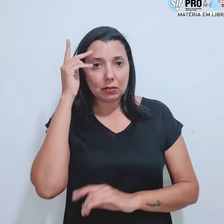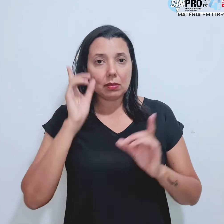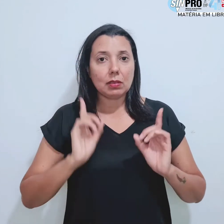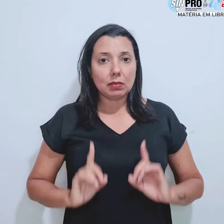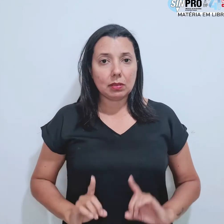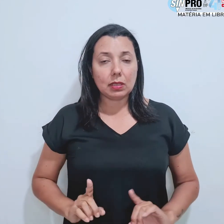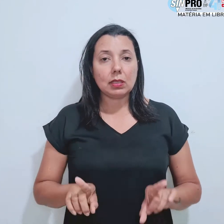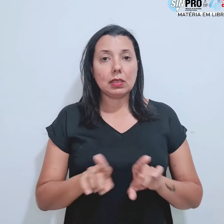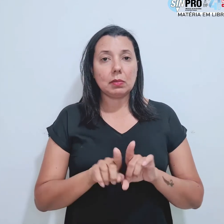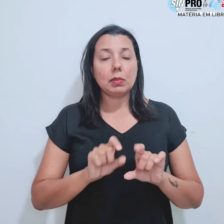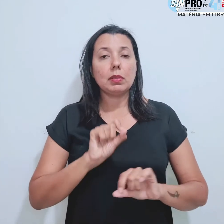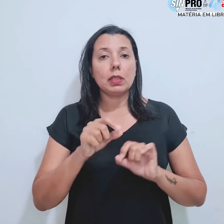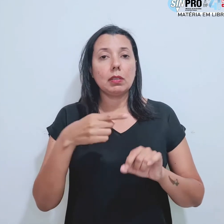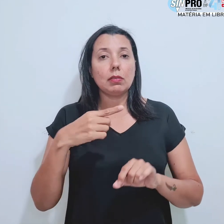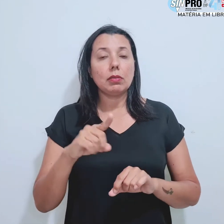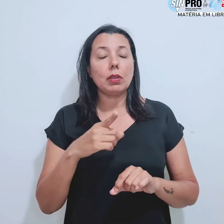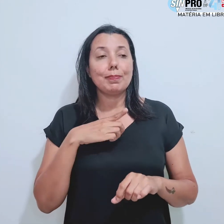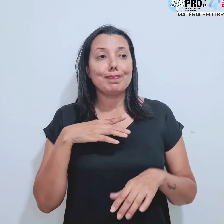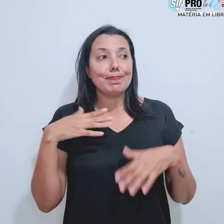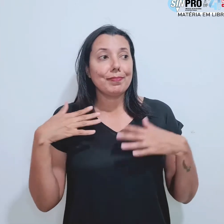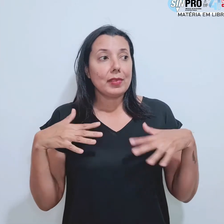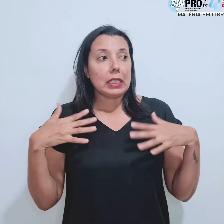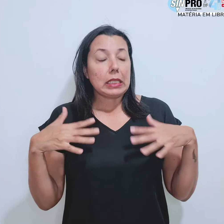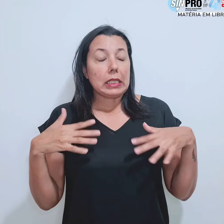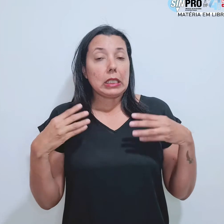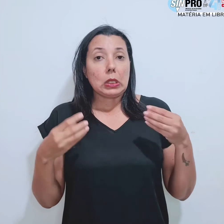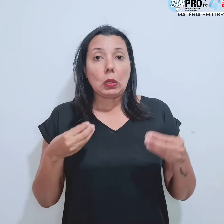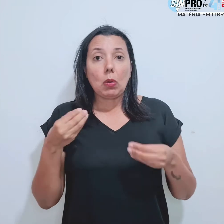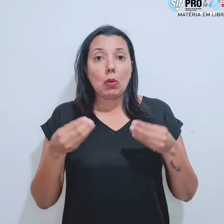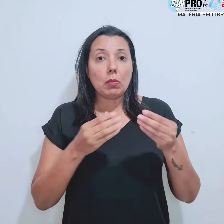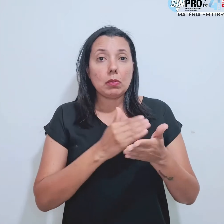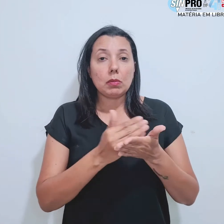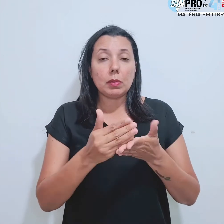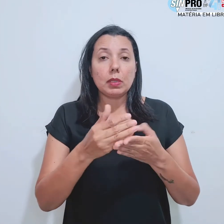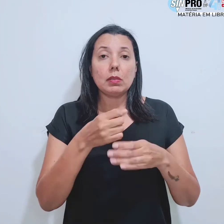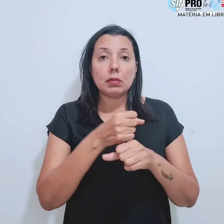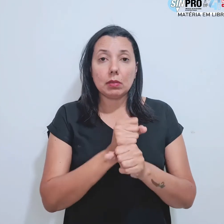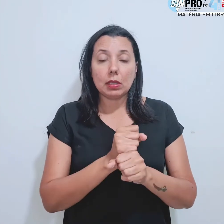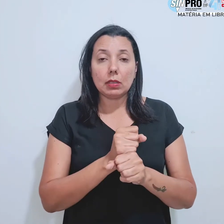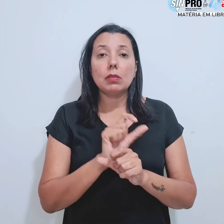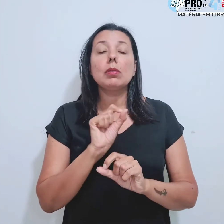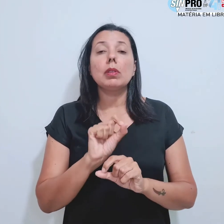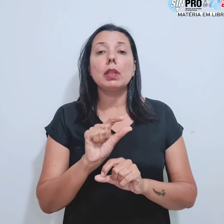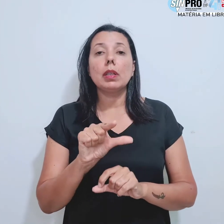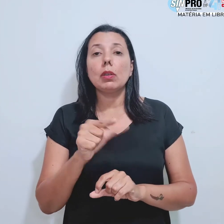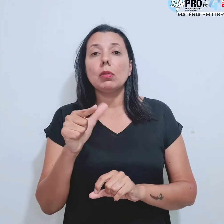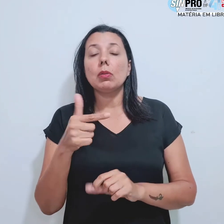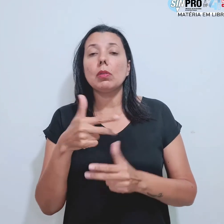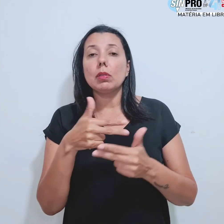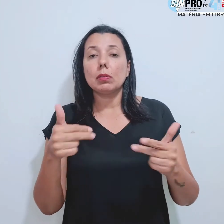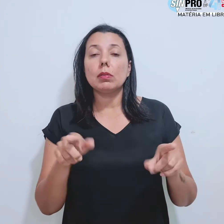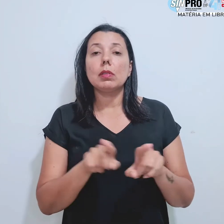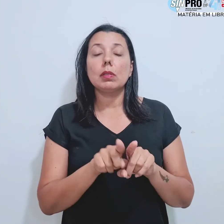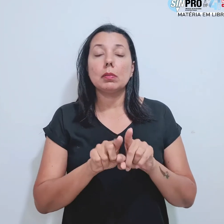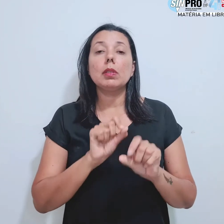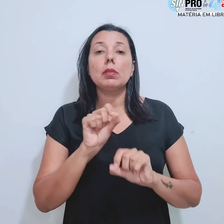com deficiência foram pegas de surpresa no início do ano com outra medida provisória,